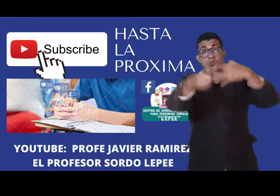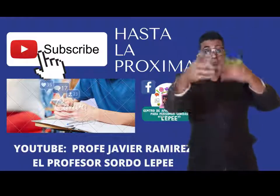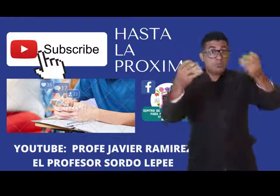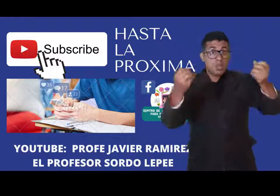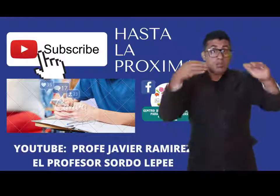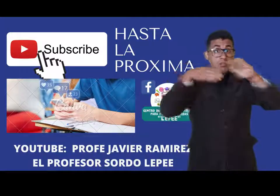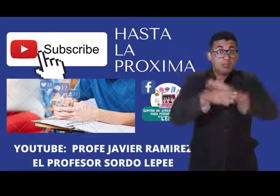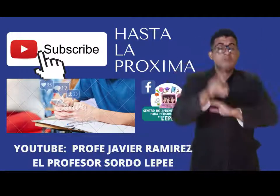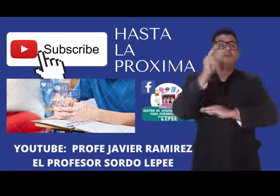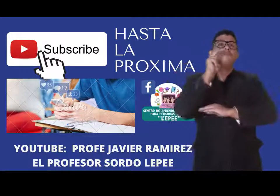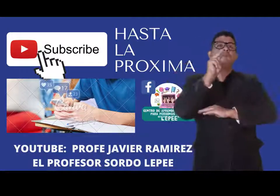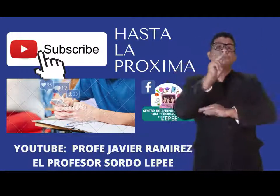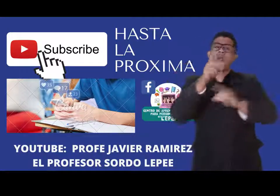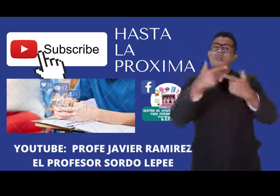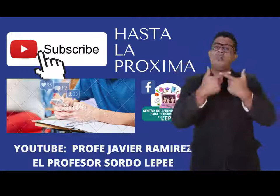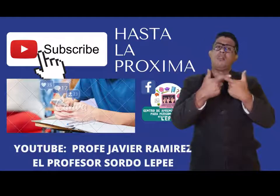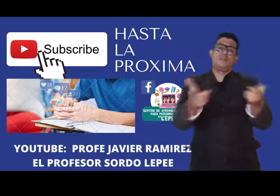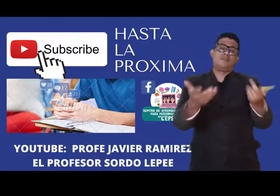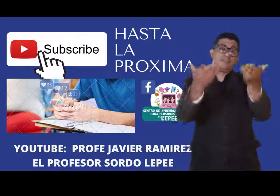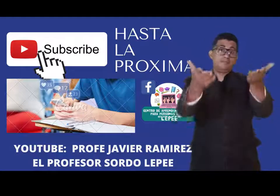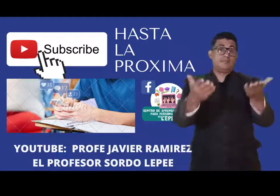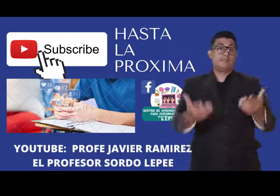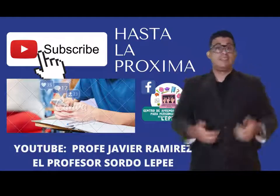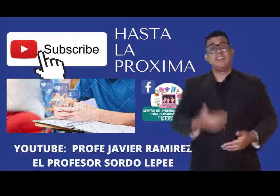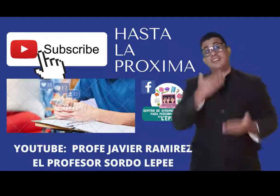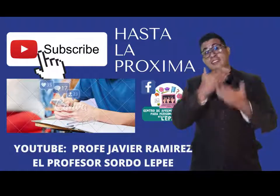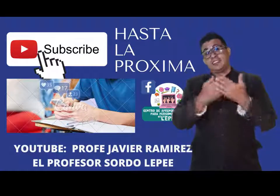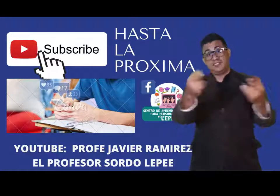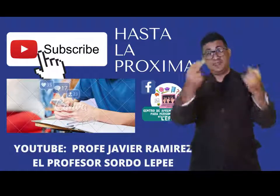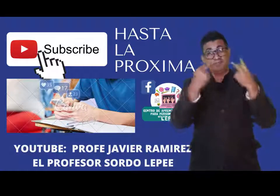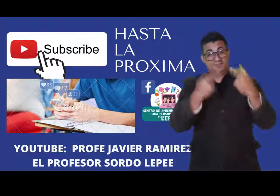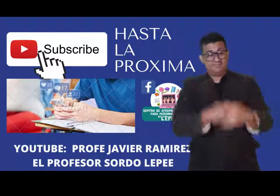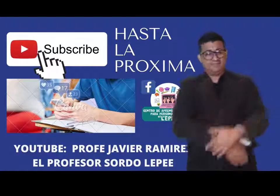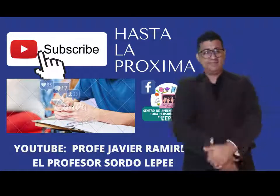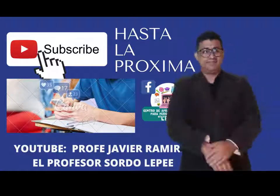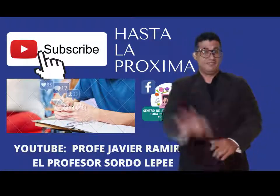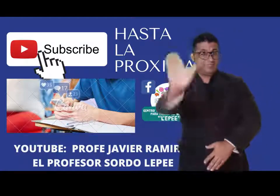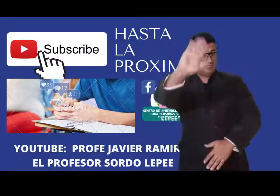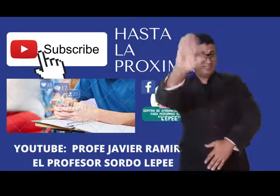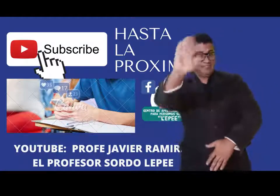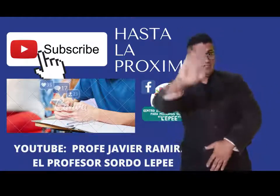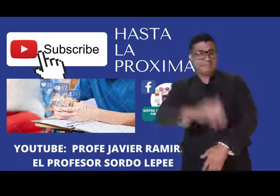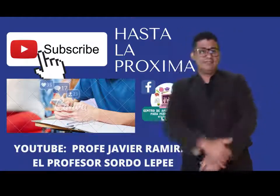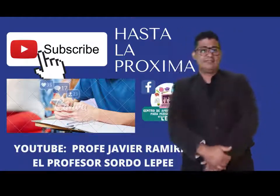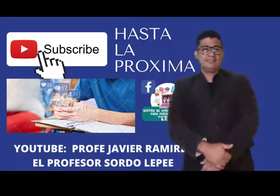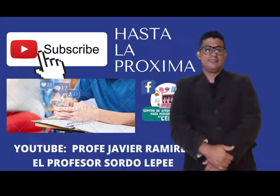que tengo allí en mi página de Facebook. Bueno, gracias por ver este video. Adiós.